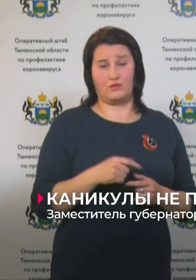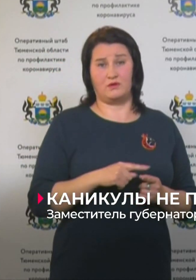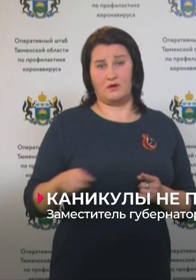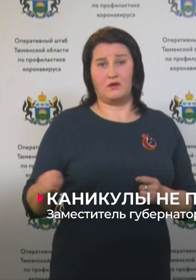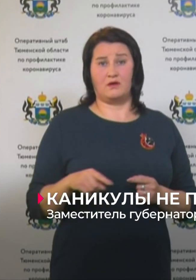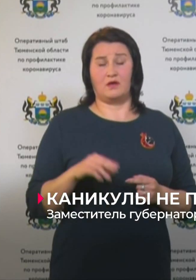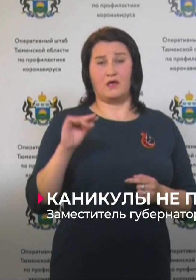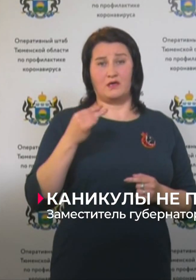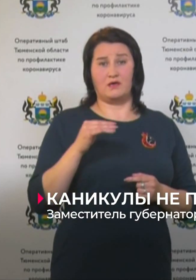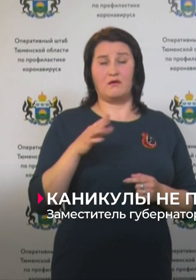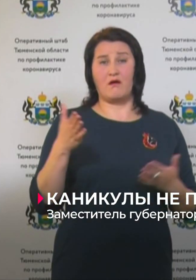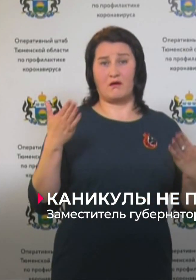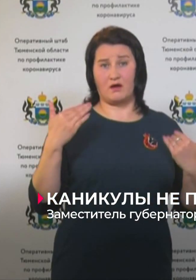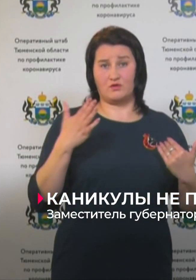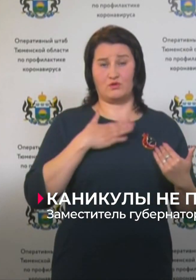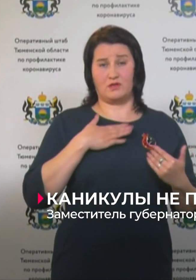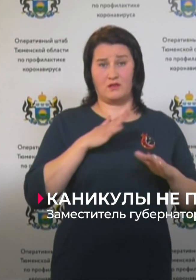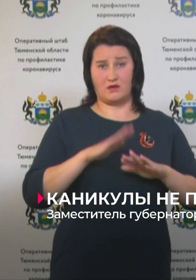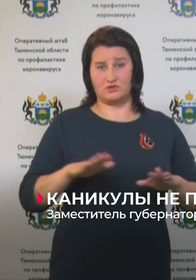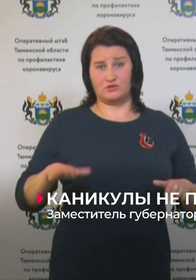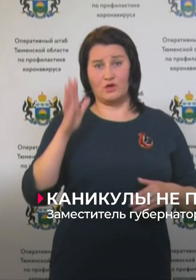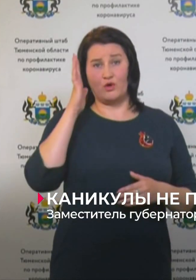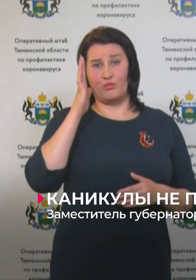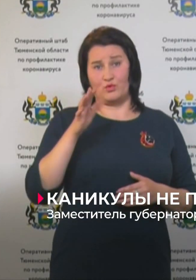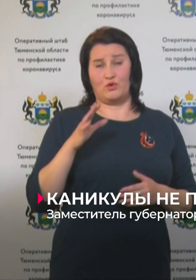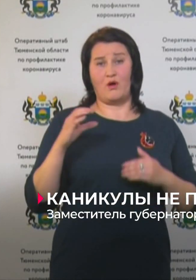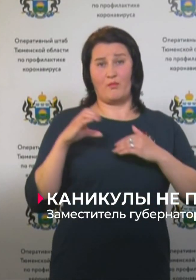для наших школьников будут в последнюю